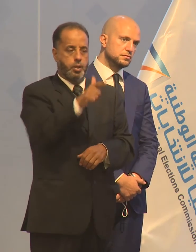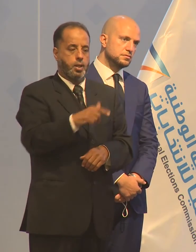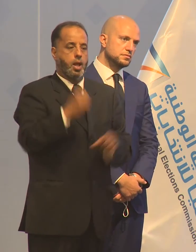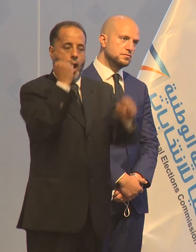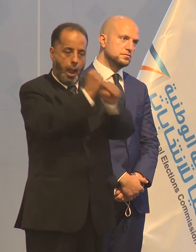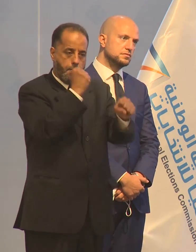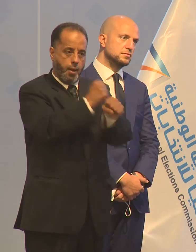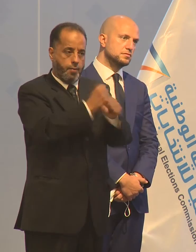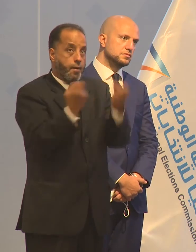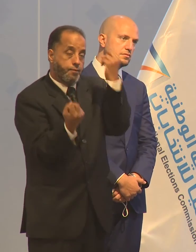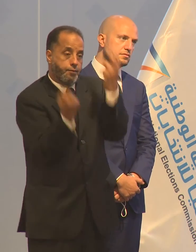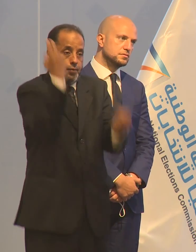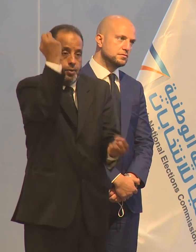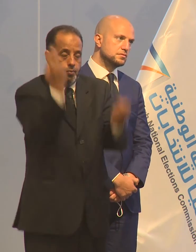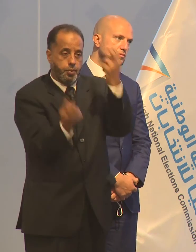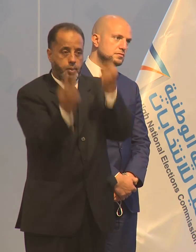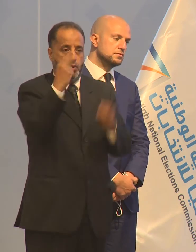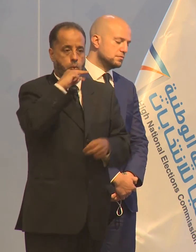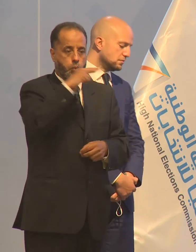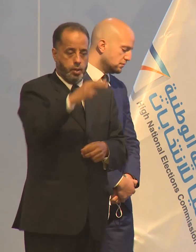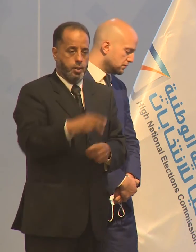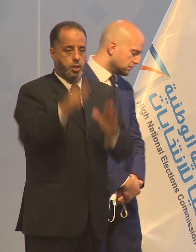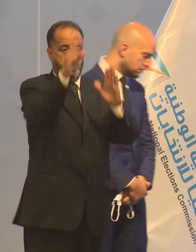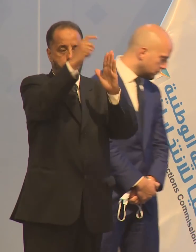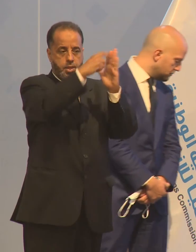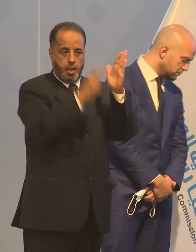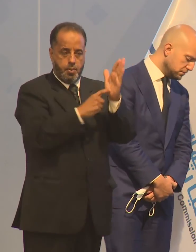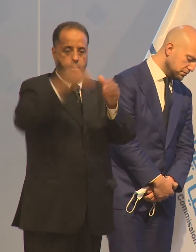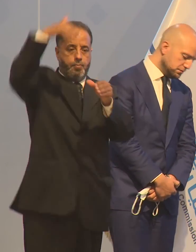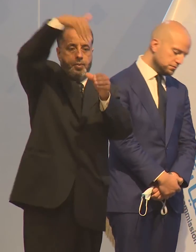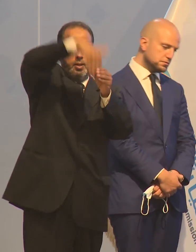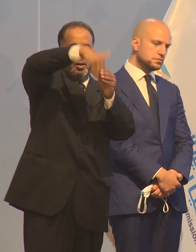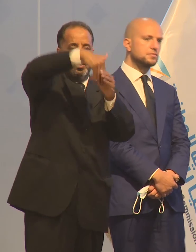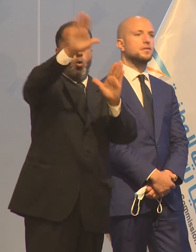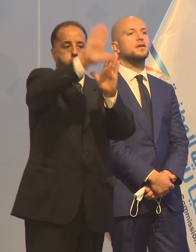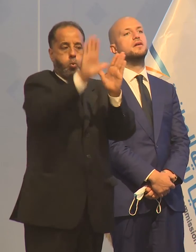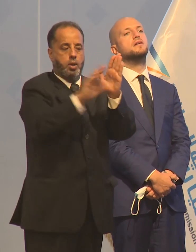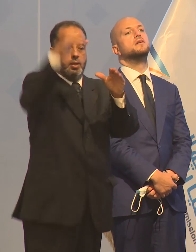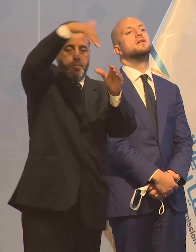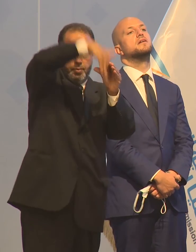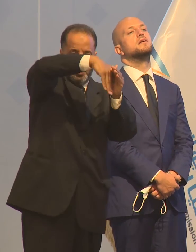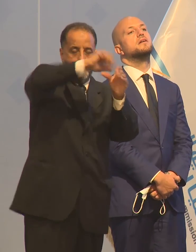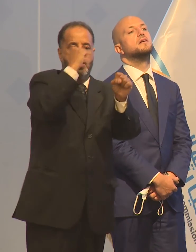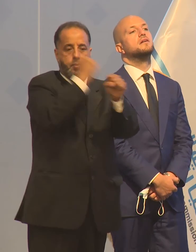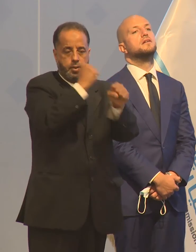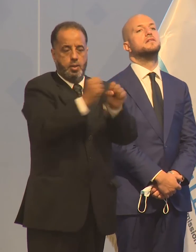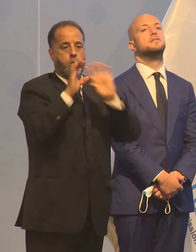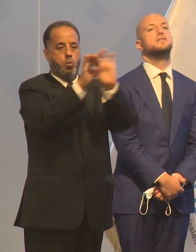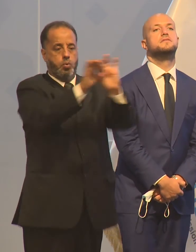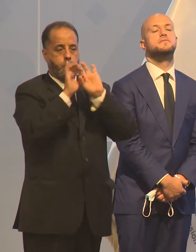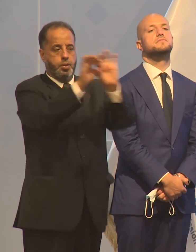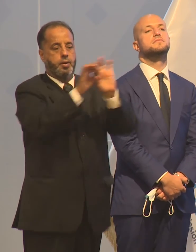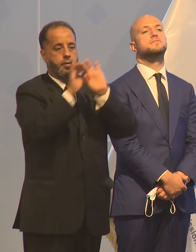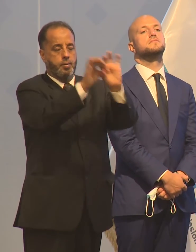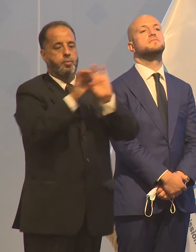تناولنا لمقترحات فيما يتعلق بالتشريعات الانتخابية، هذه المقترحات تتناول المناقشات التي